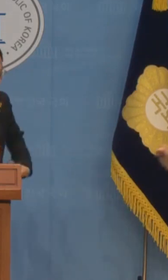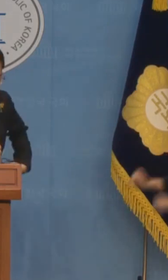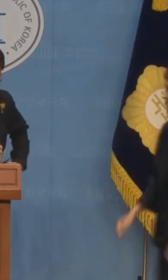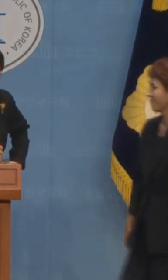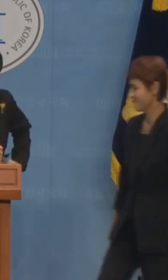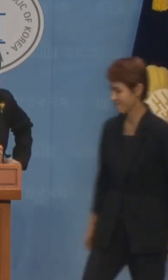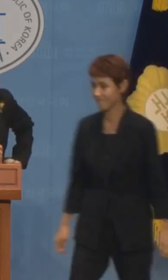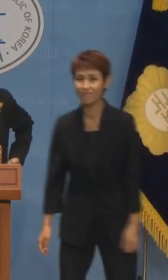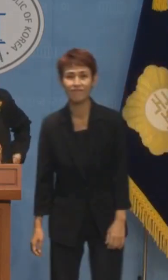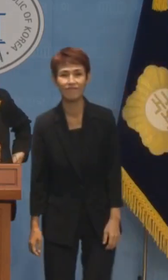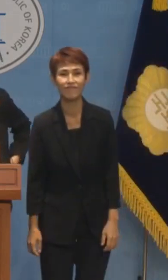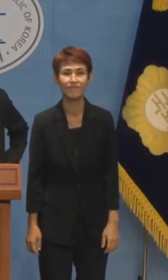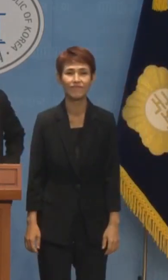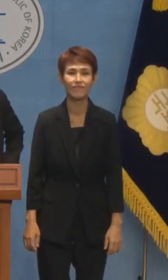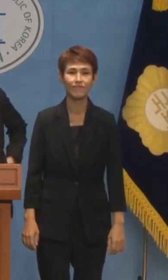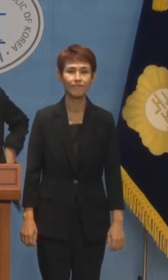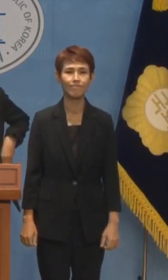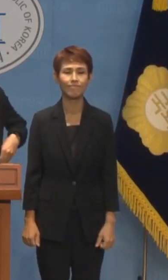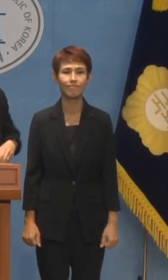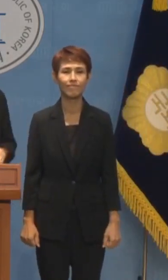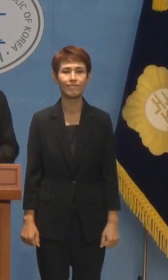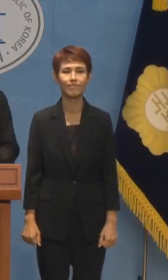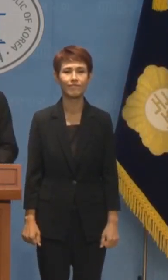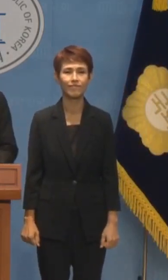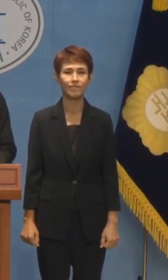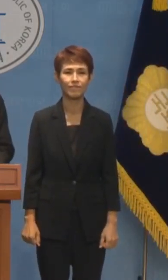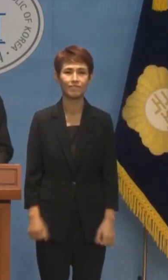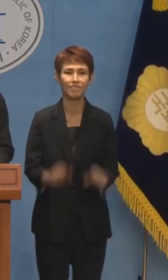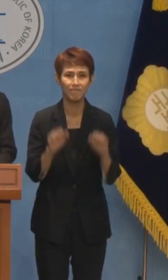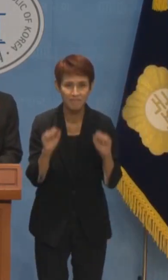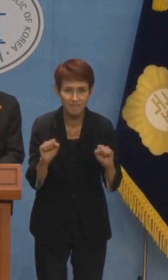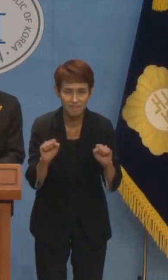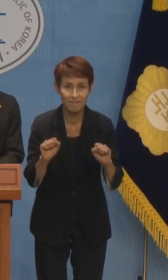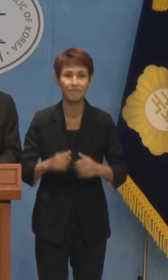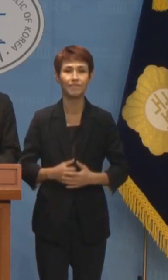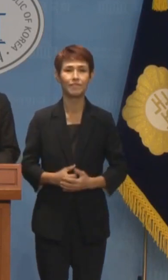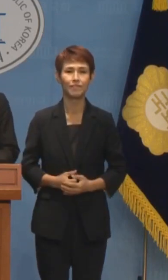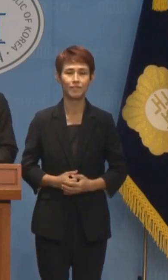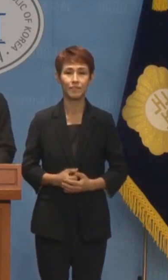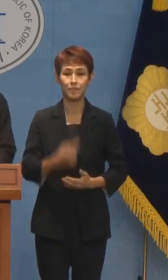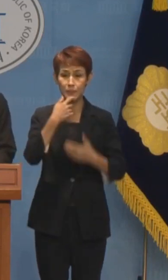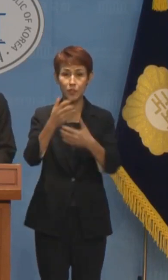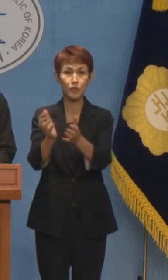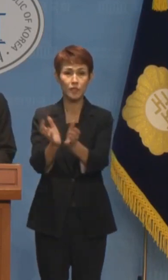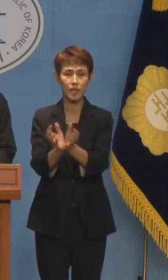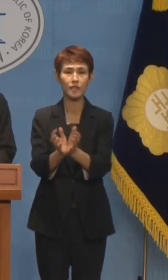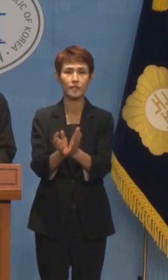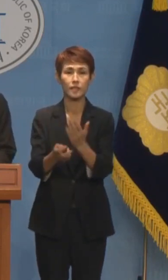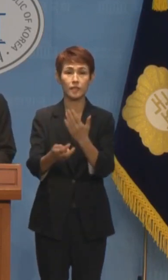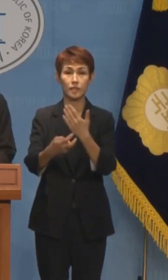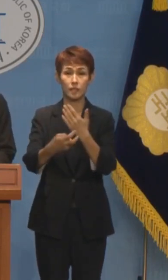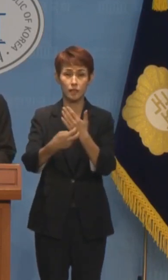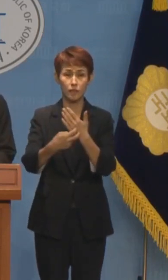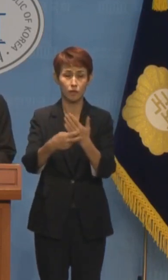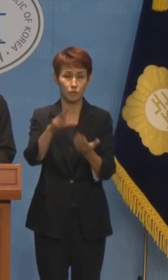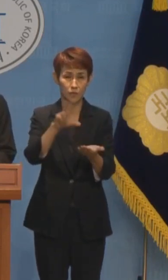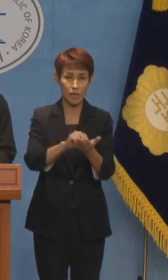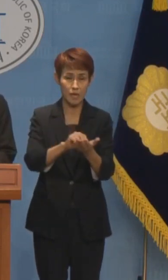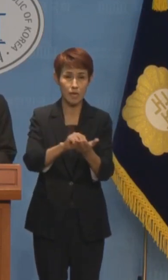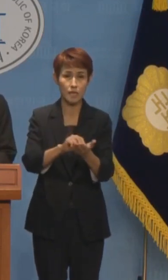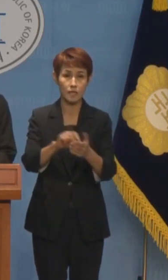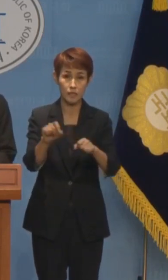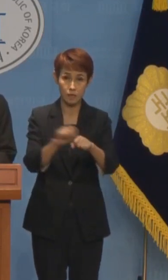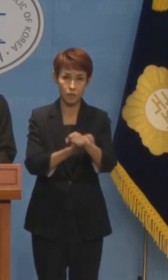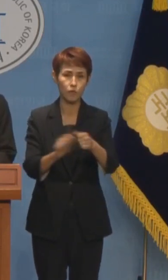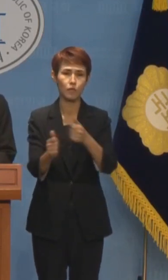예 안녕하세요 예 안녕하십니까 저희들은 더불어민주당 의료대란 대책 특위 위원들